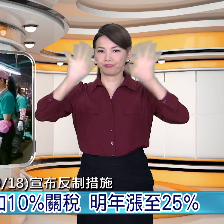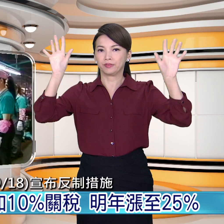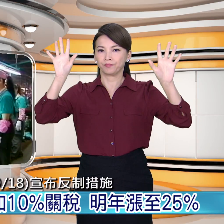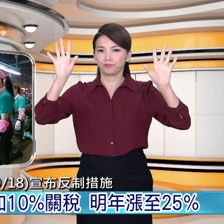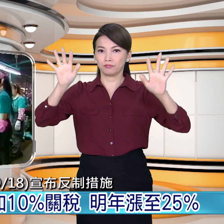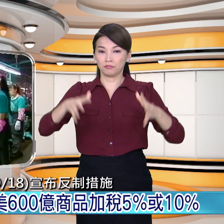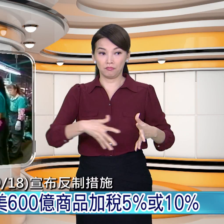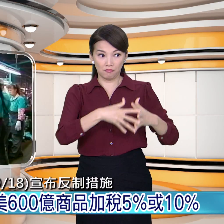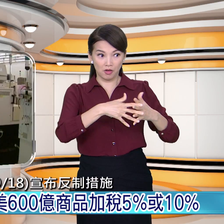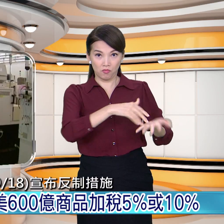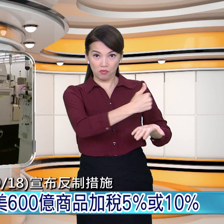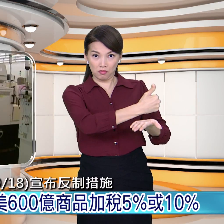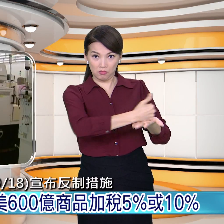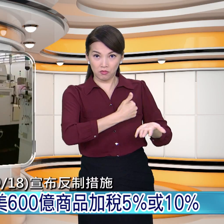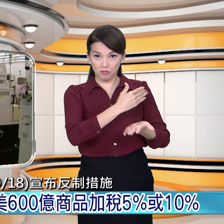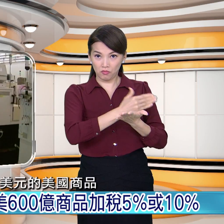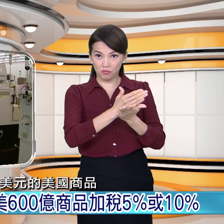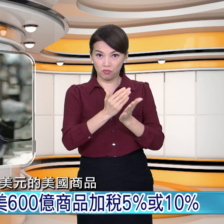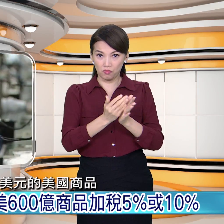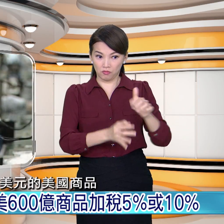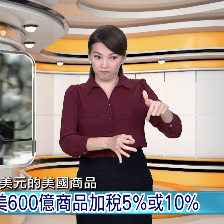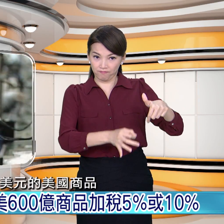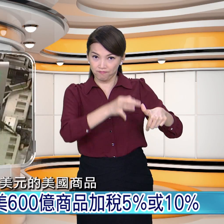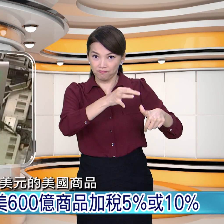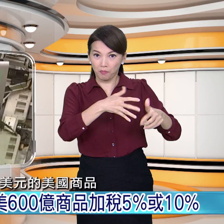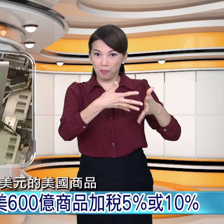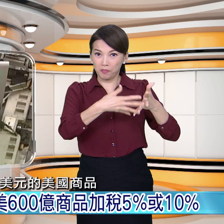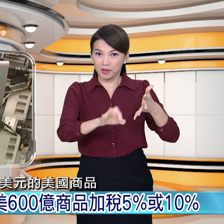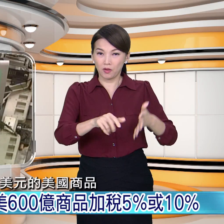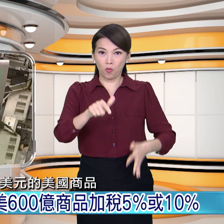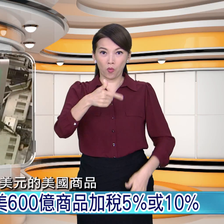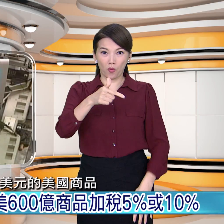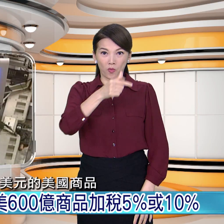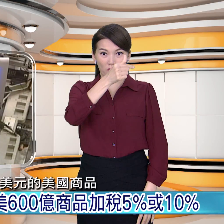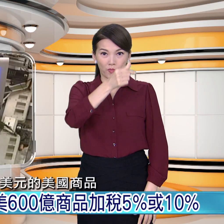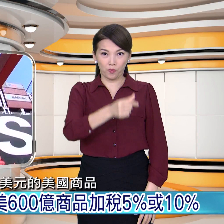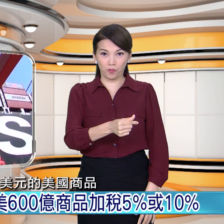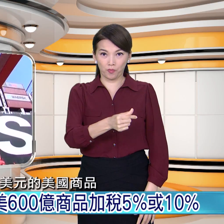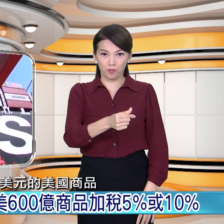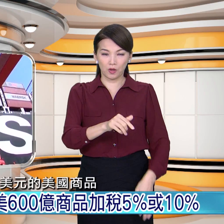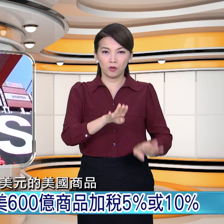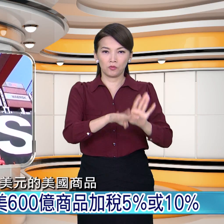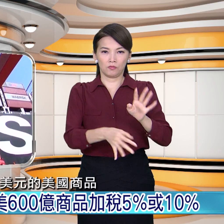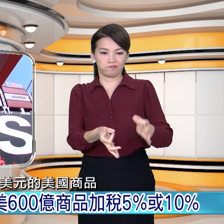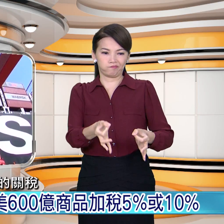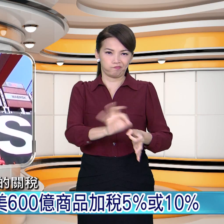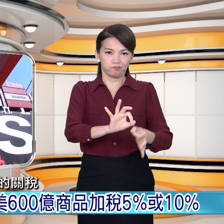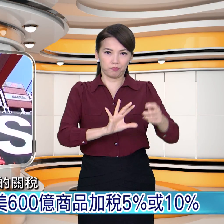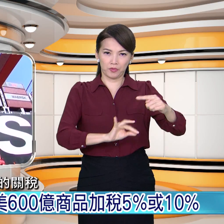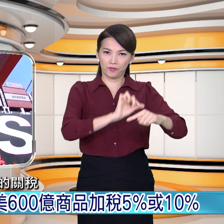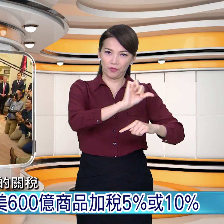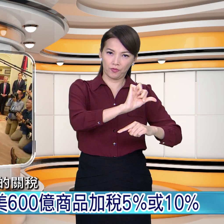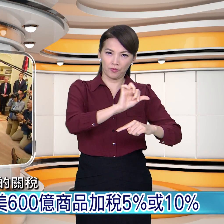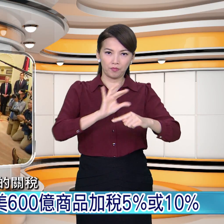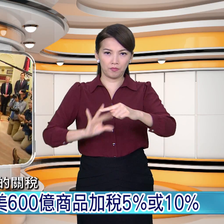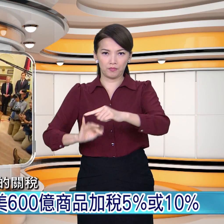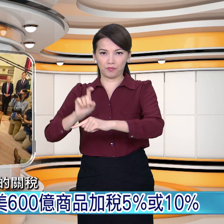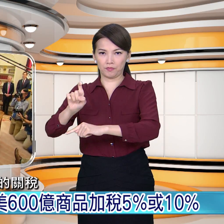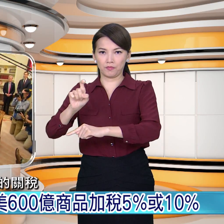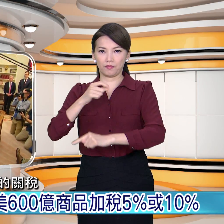宣布反制措施，将对价值600亿美元的美国商品加征10%或5%